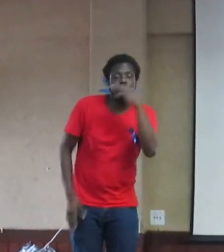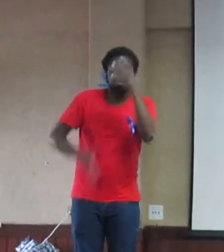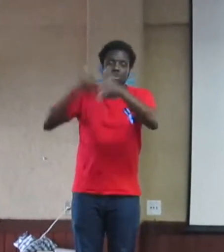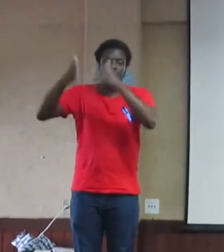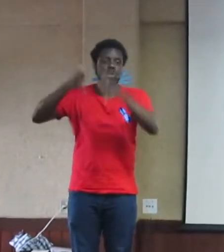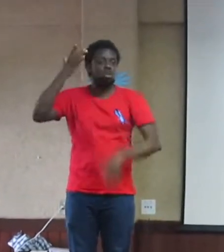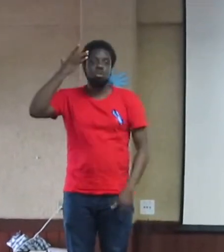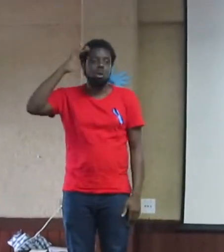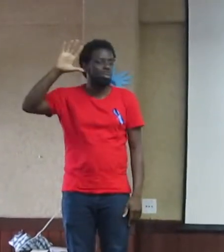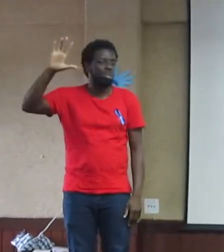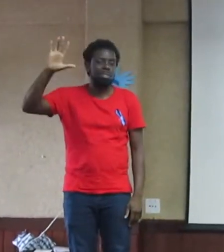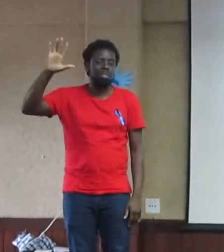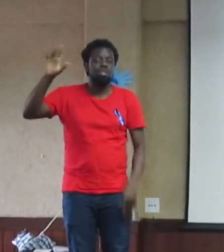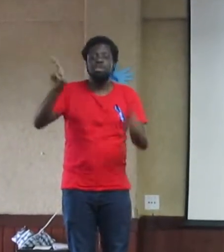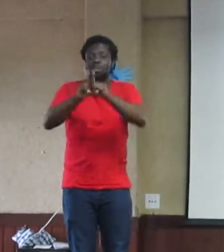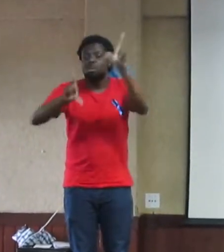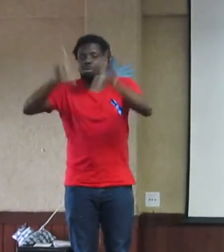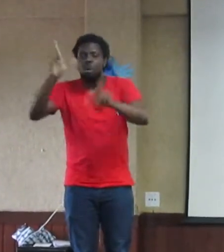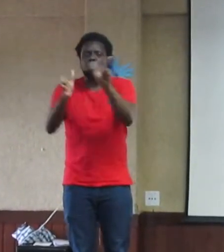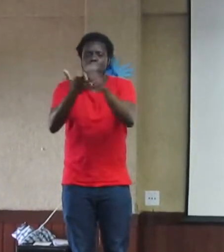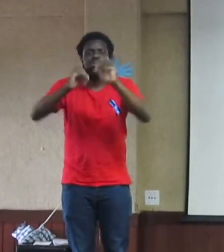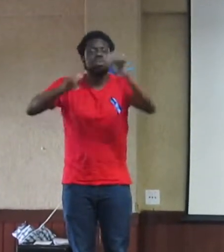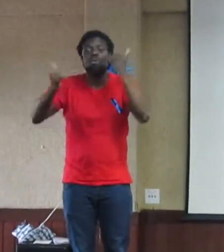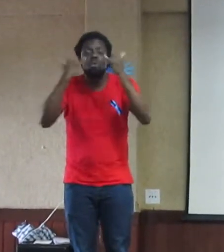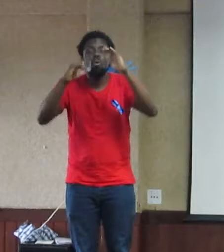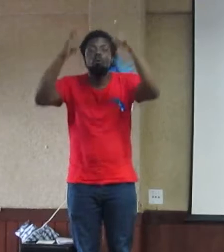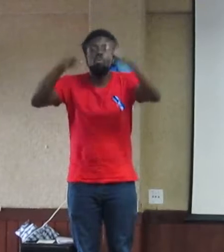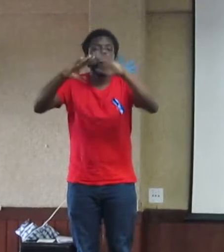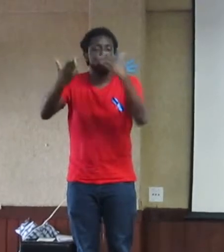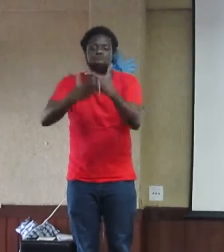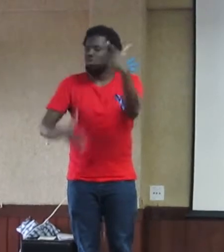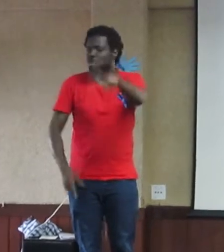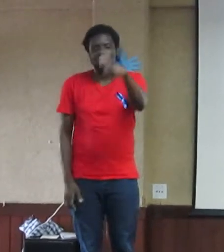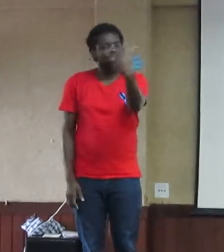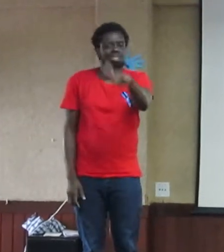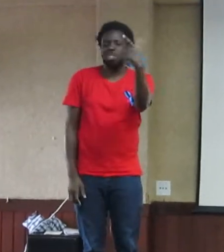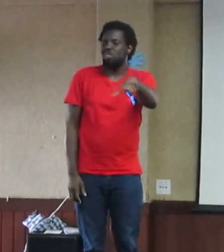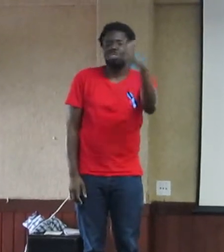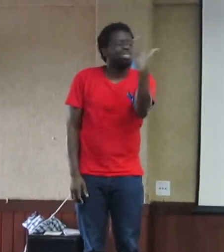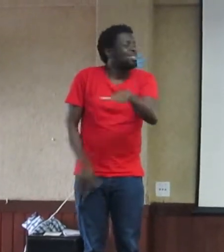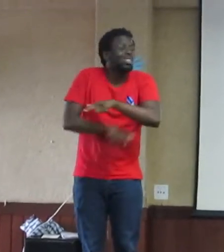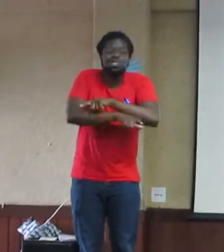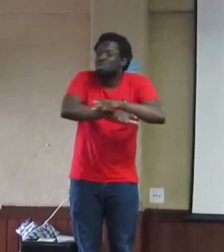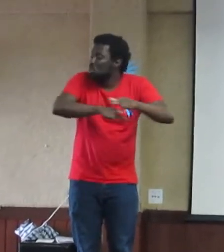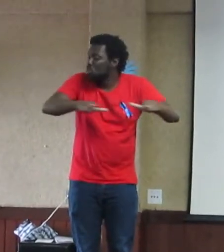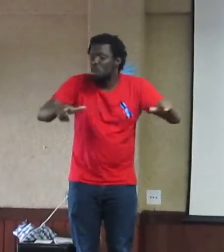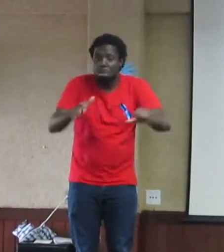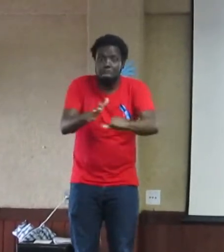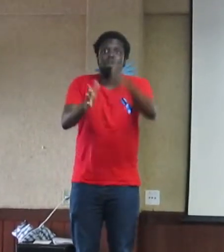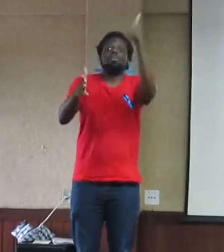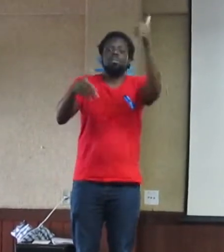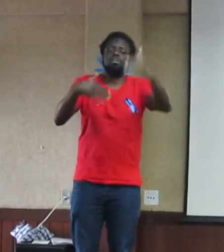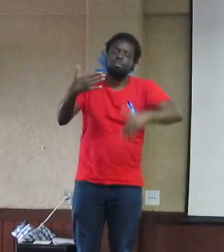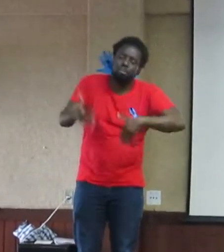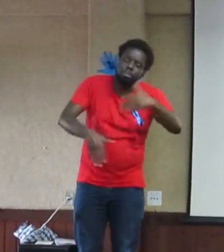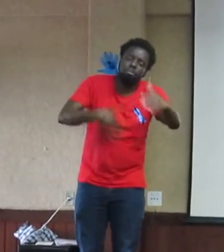com a língua de sinais, me comunicando normalmente. A minha família até hoje não sabe. Fica muito difícil ter informações